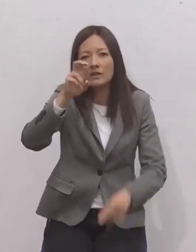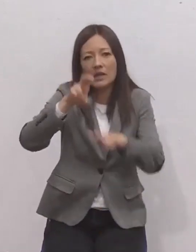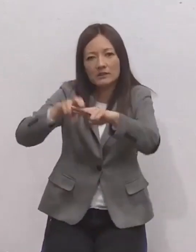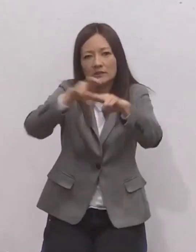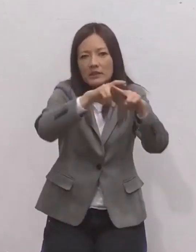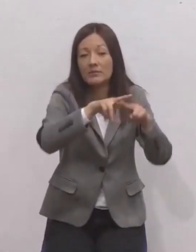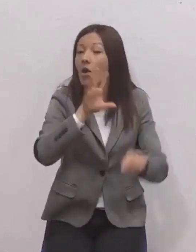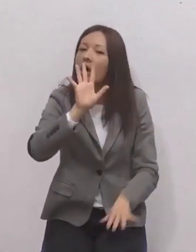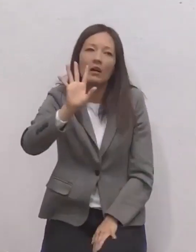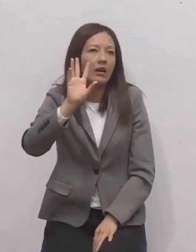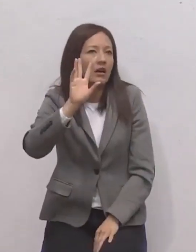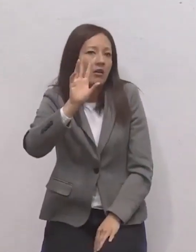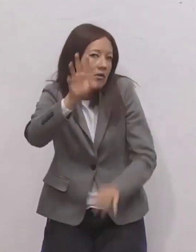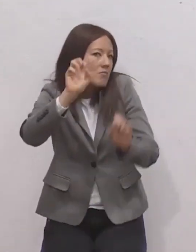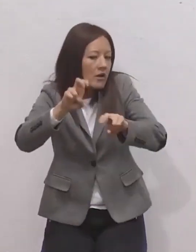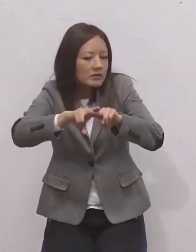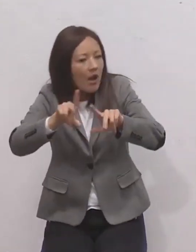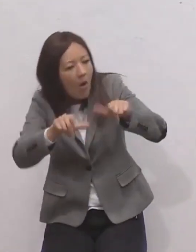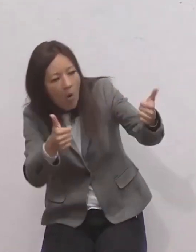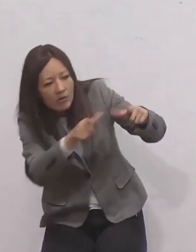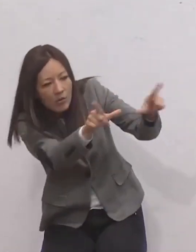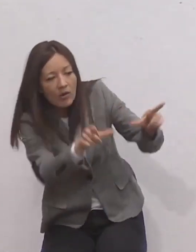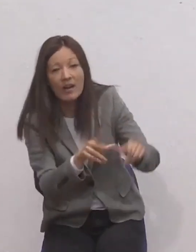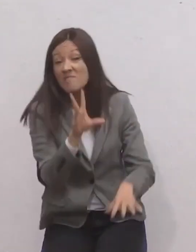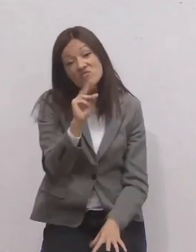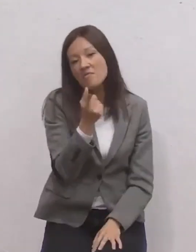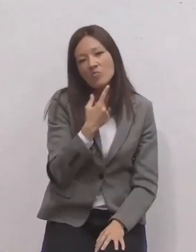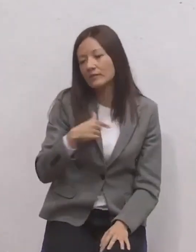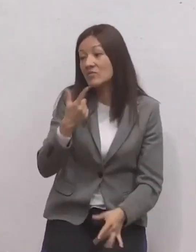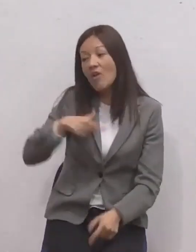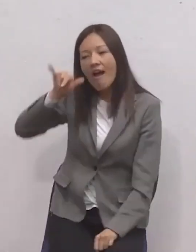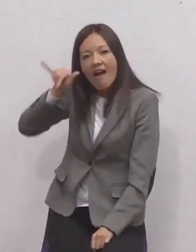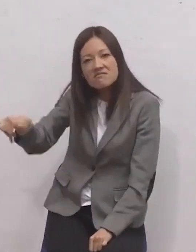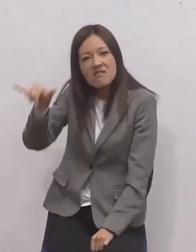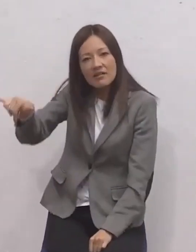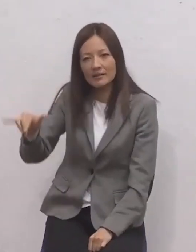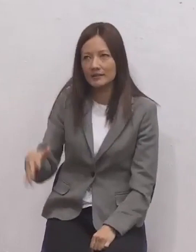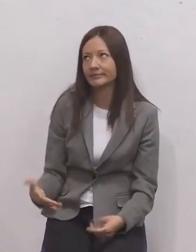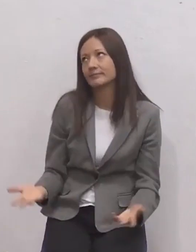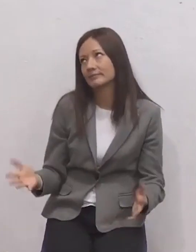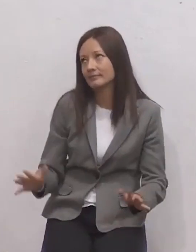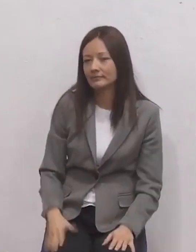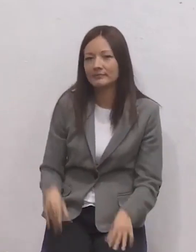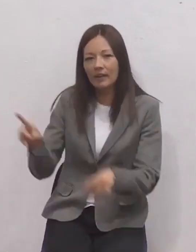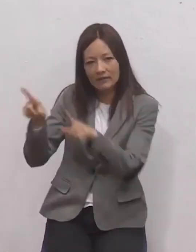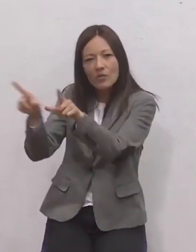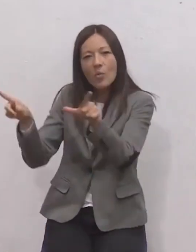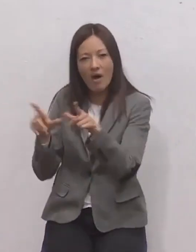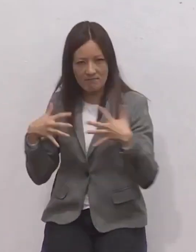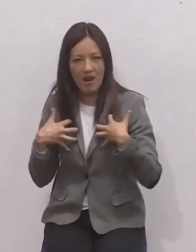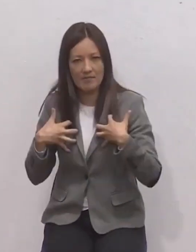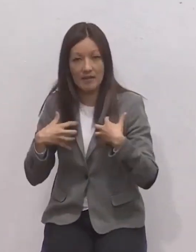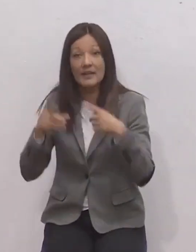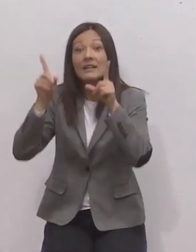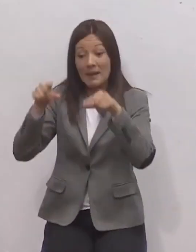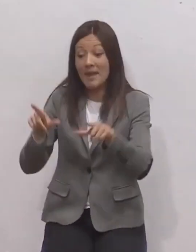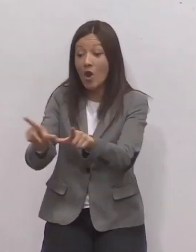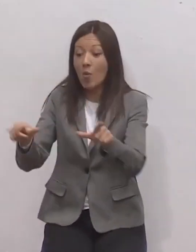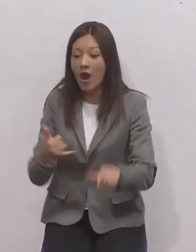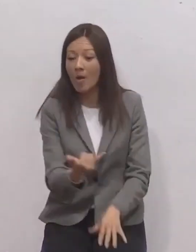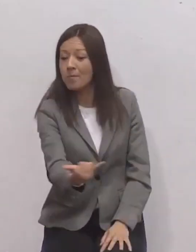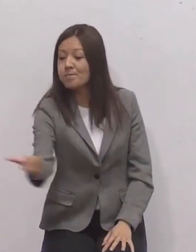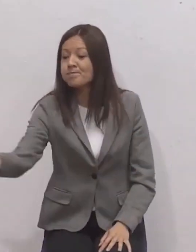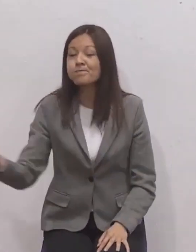gusta es ahí donde el perrito preciso. Pero no solamente hicimos zona PET, también hicimos zona para